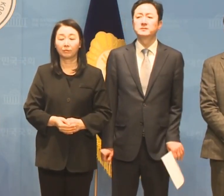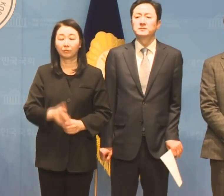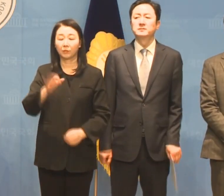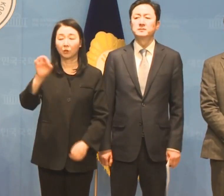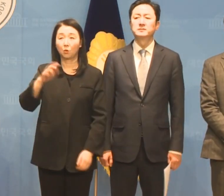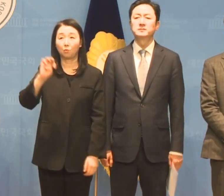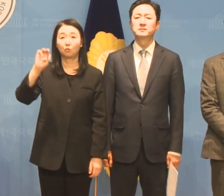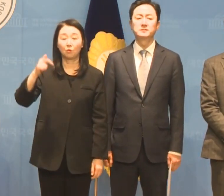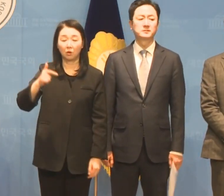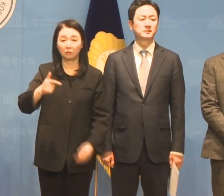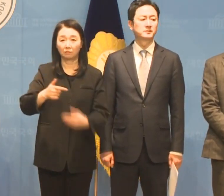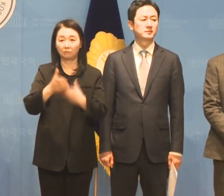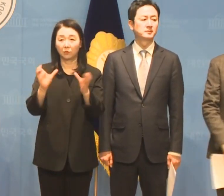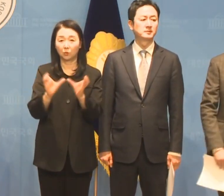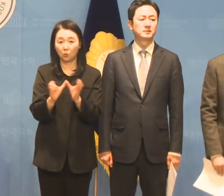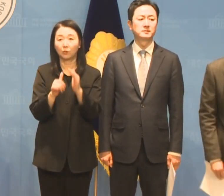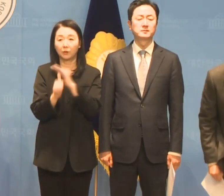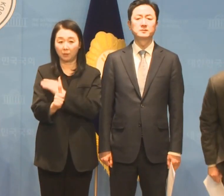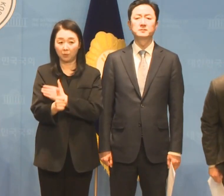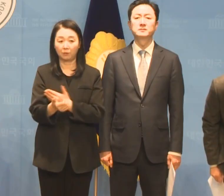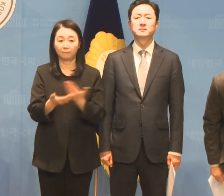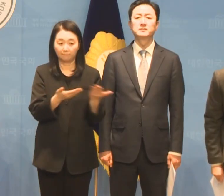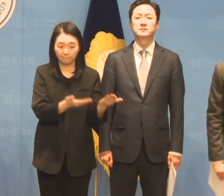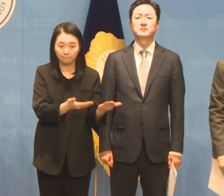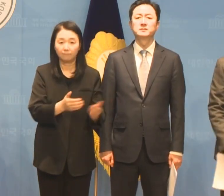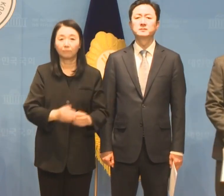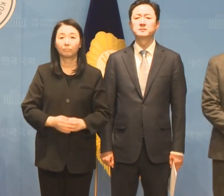고북원 공동대표입니다.